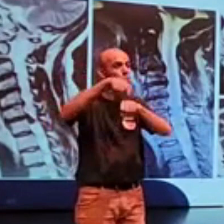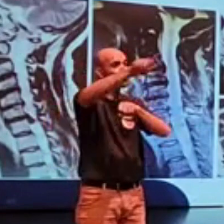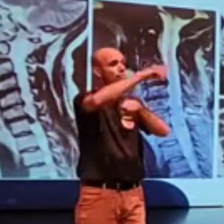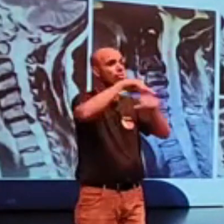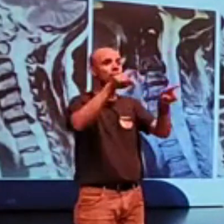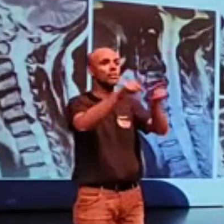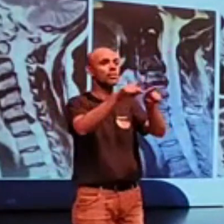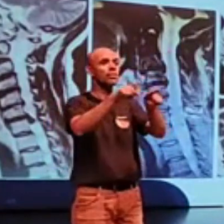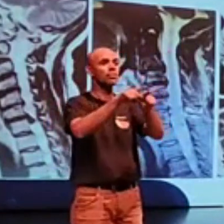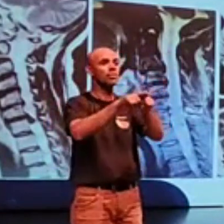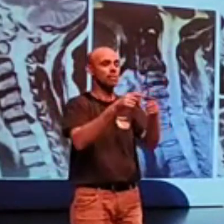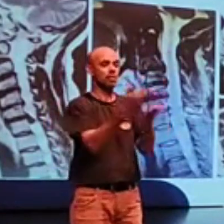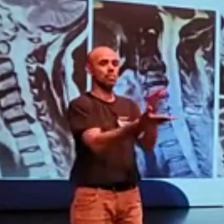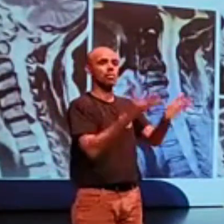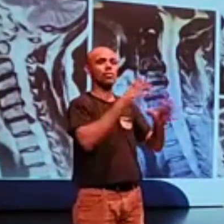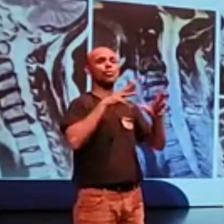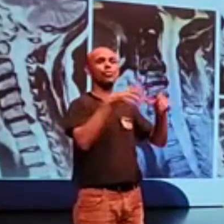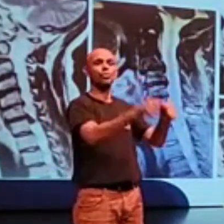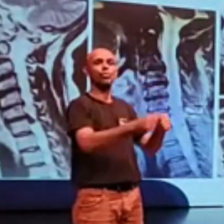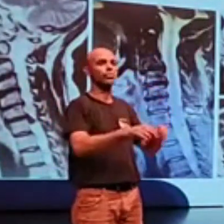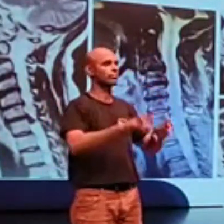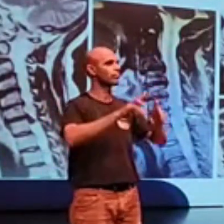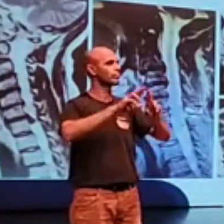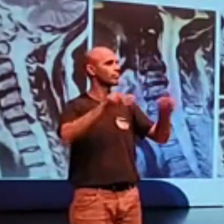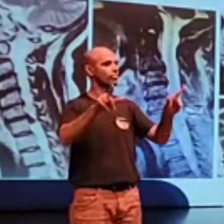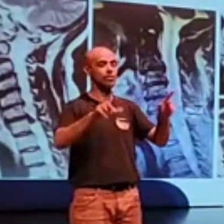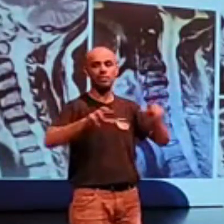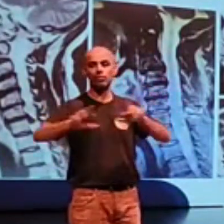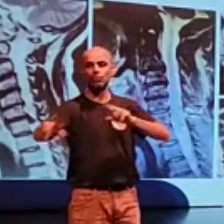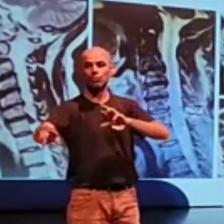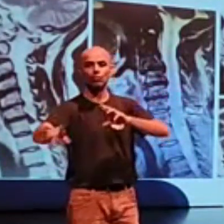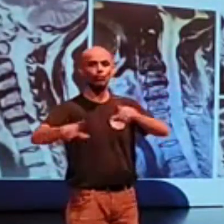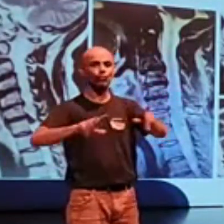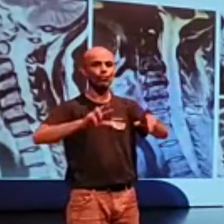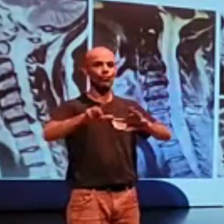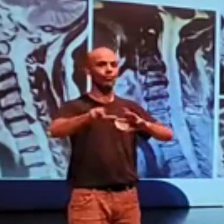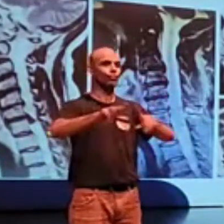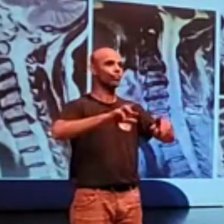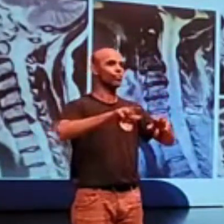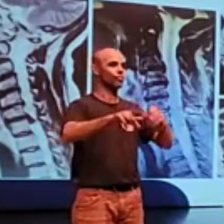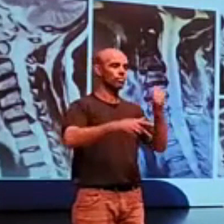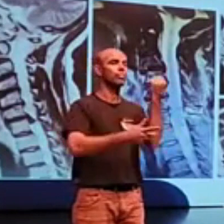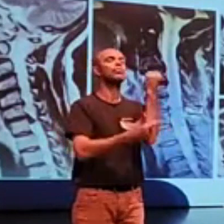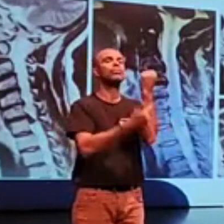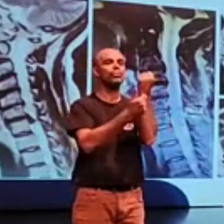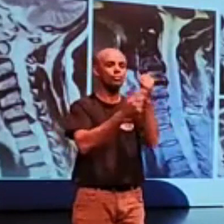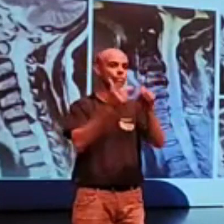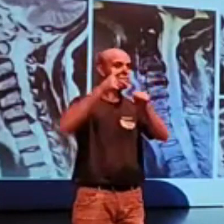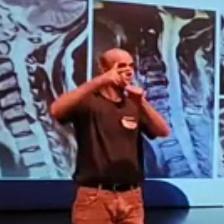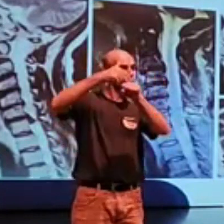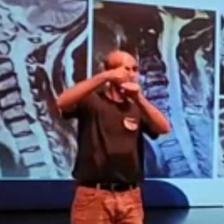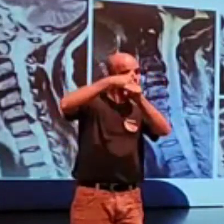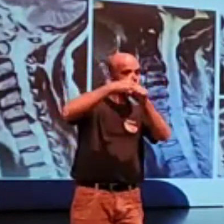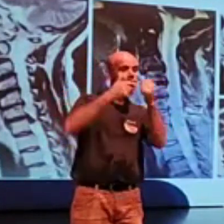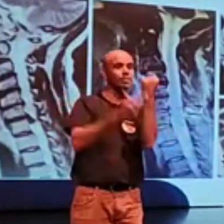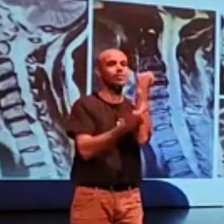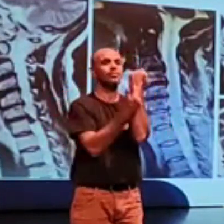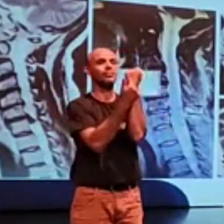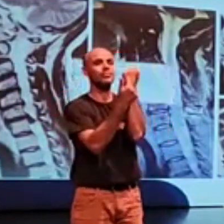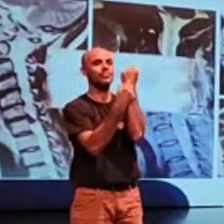São todos os pacientes que eu trato assim? Com certeza não. Não são. Eu continuo fazendo cervicais pela via anterior. Via anterior é